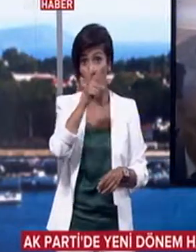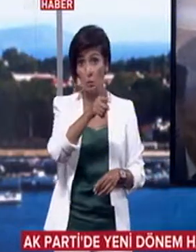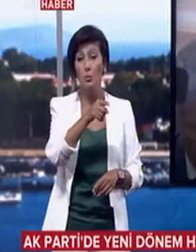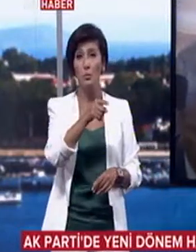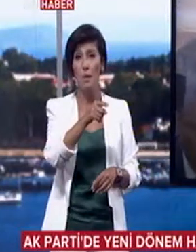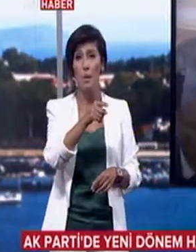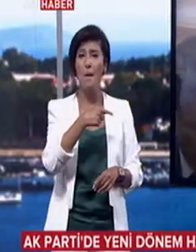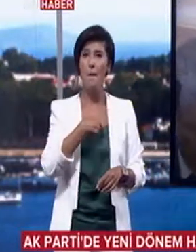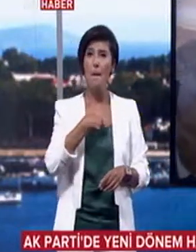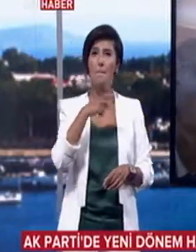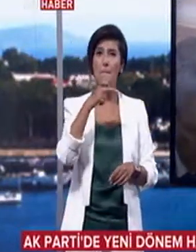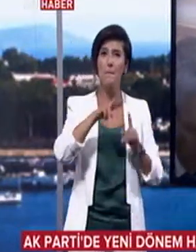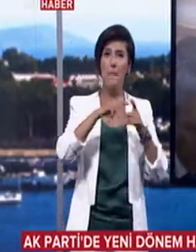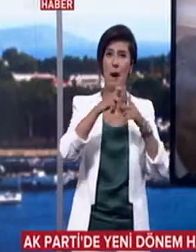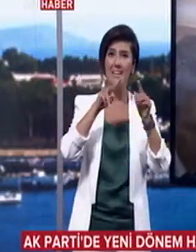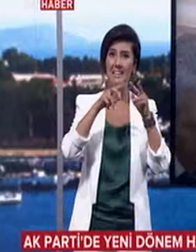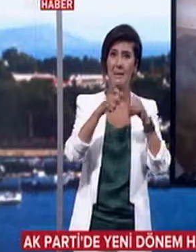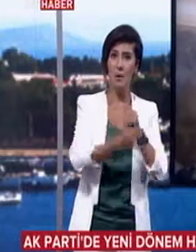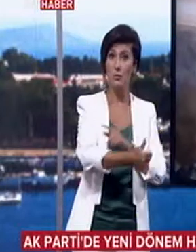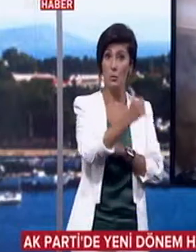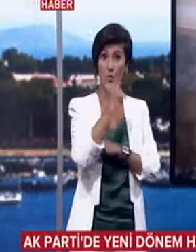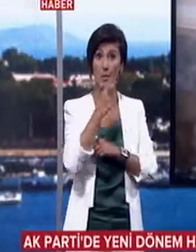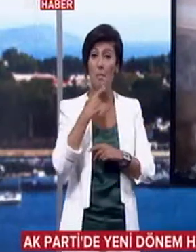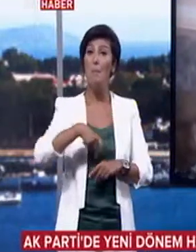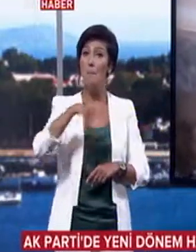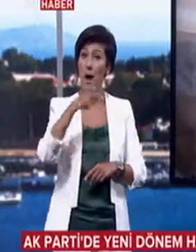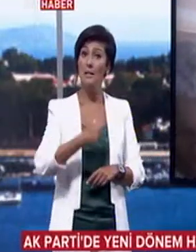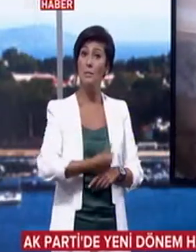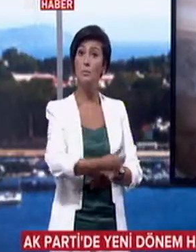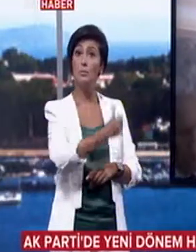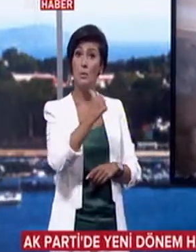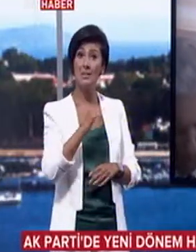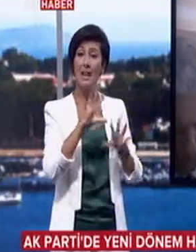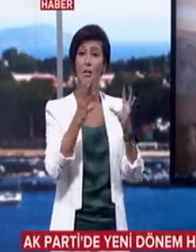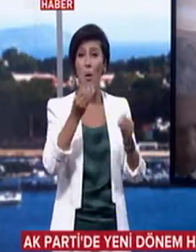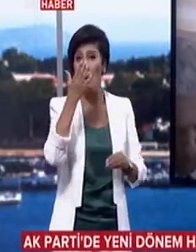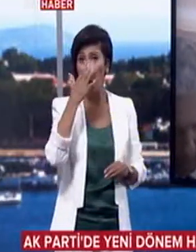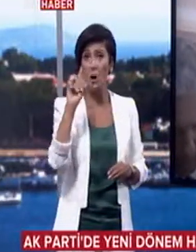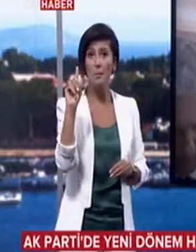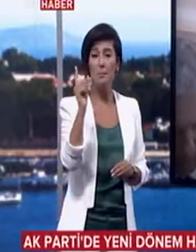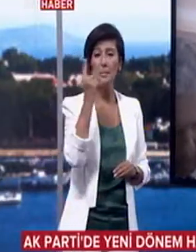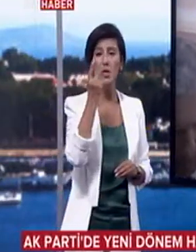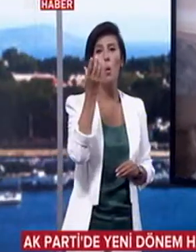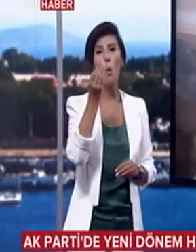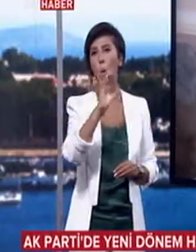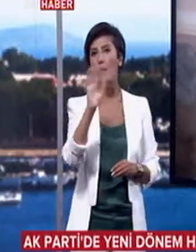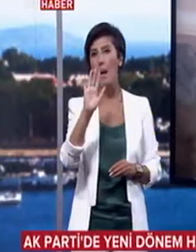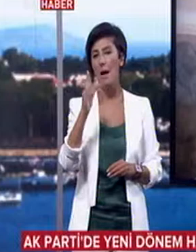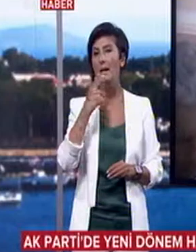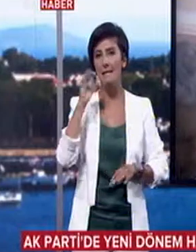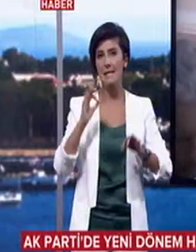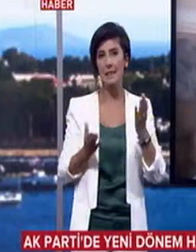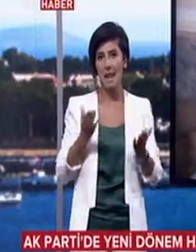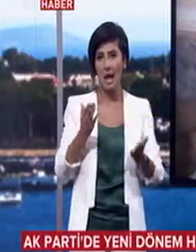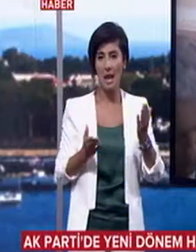Gül'ün part-time döneceğim açıklamasını partisine, partimize dönmesinden daha doğal bir şey olamaz